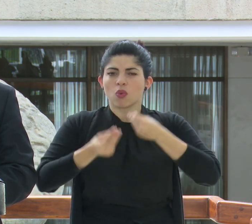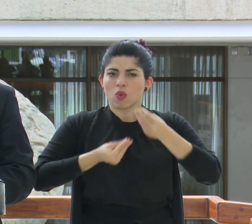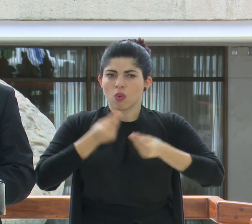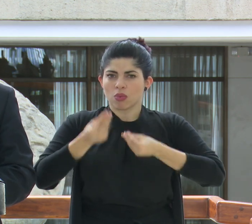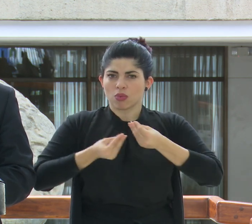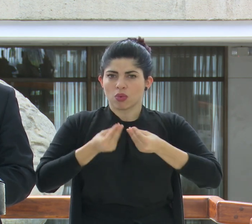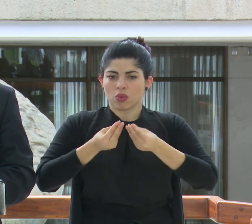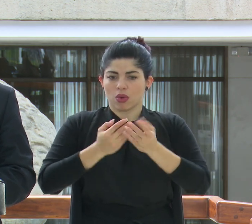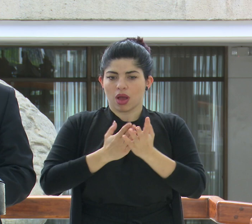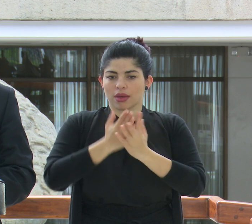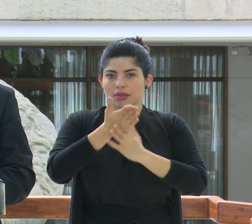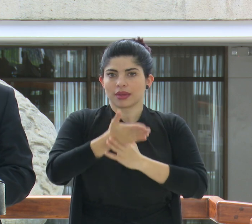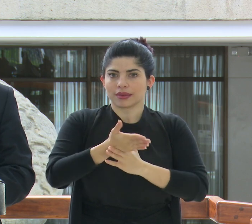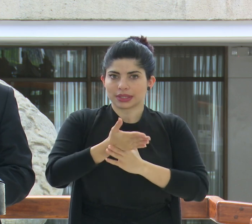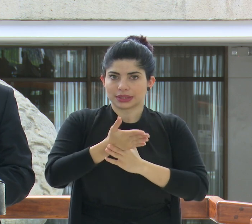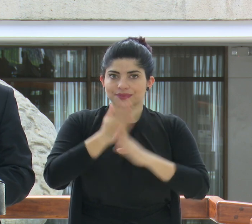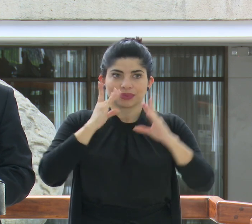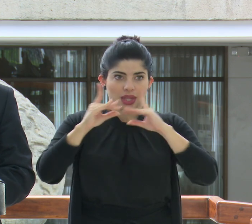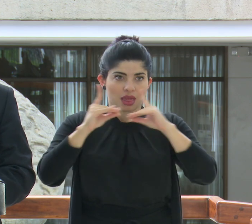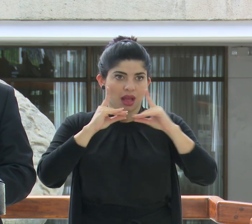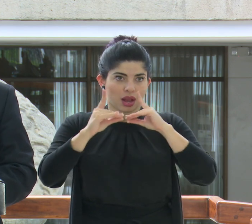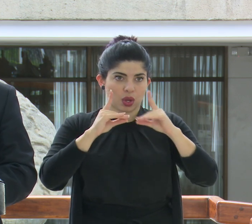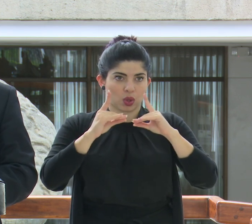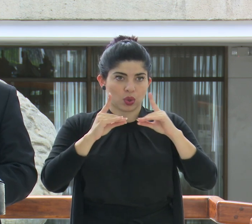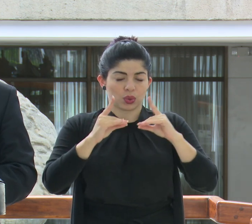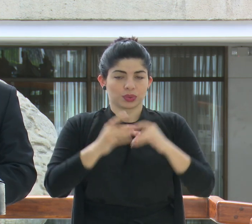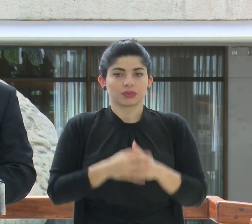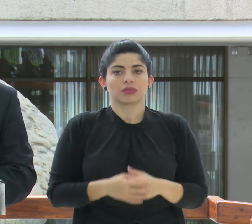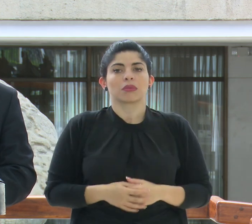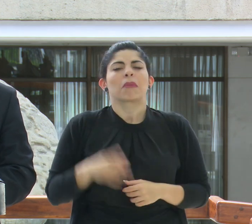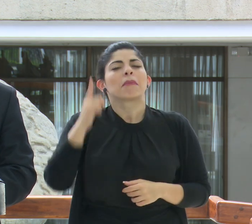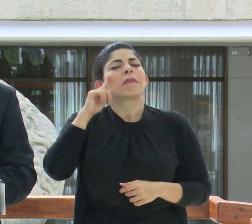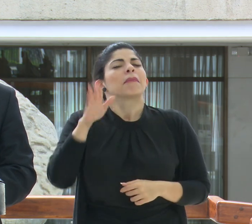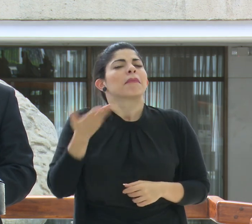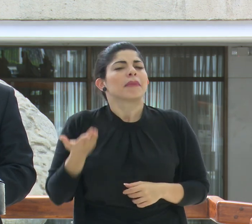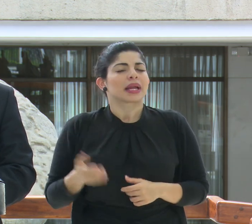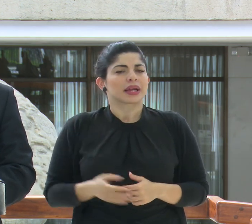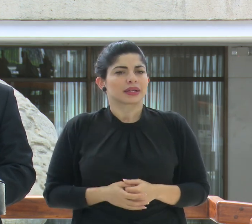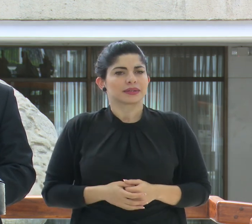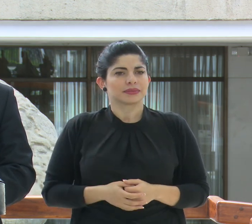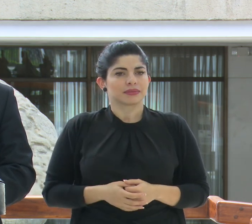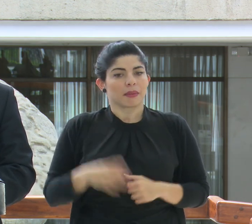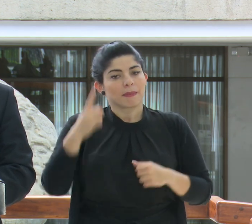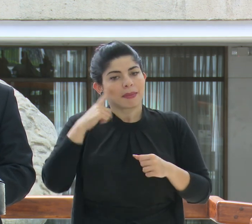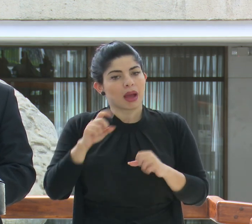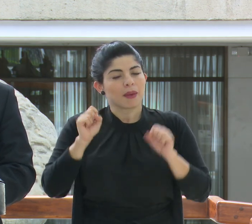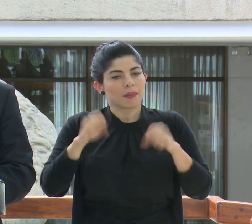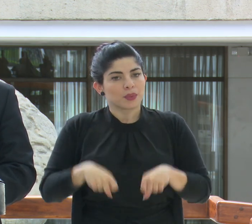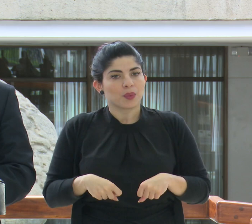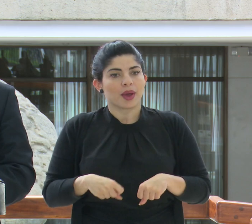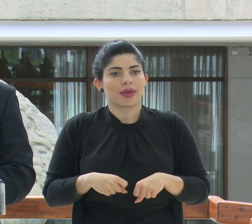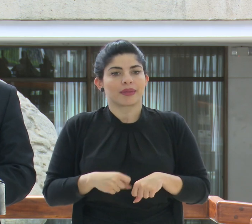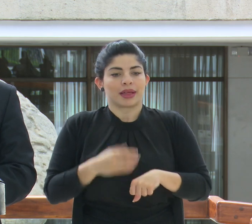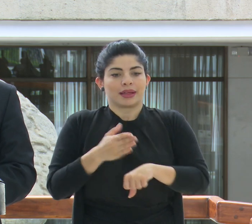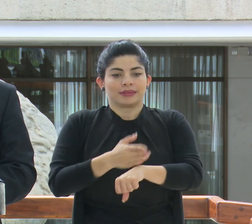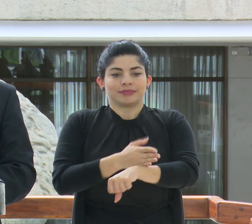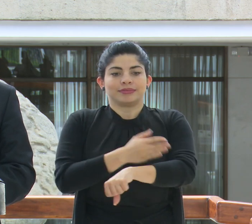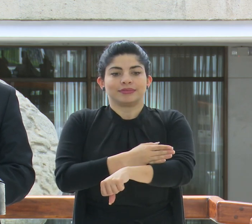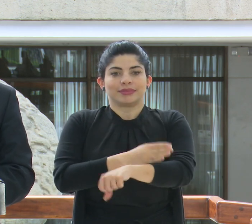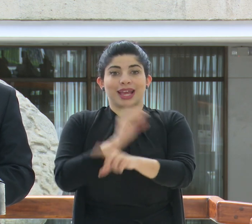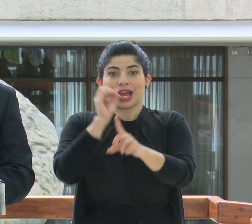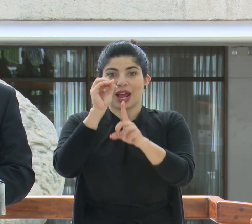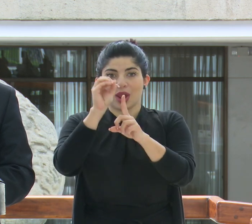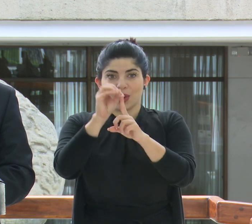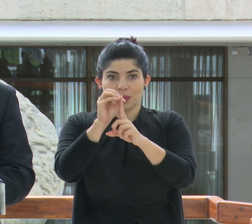el ejercicio del diálogo para avanzar en el propósito que